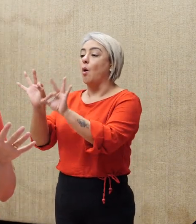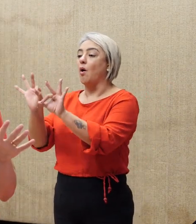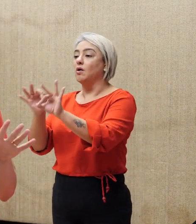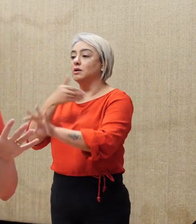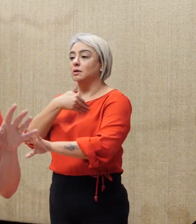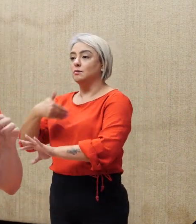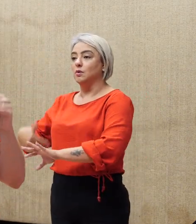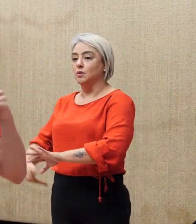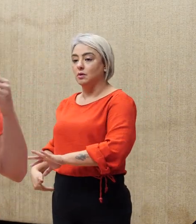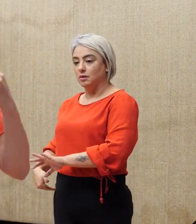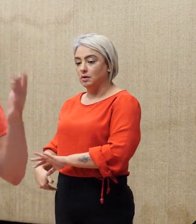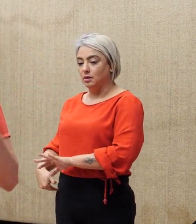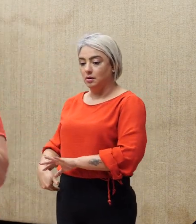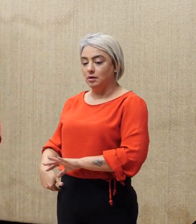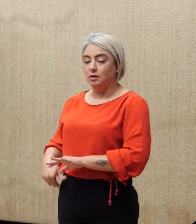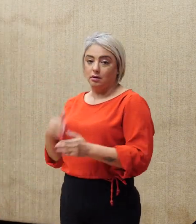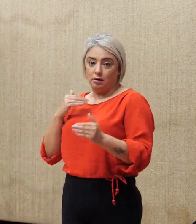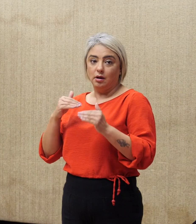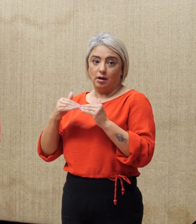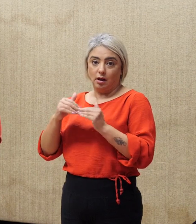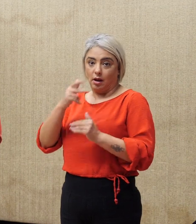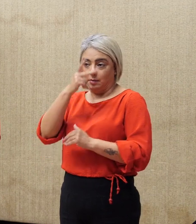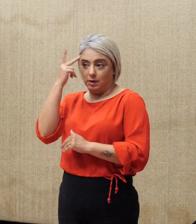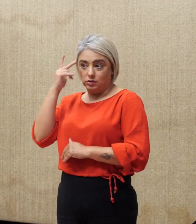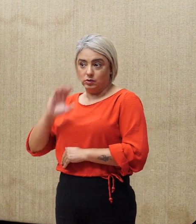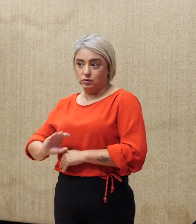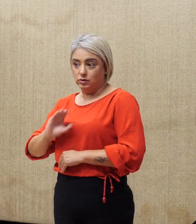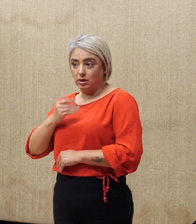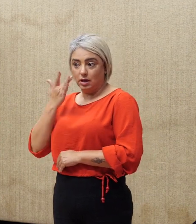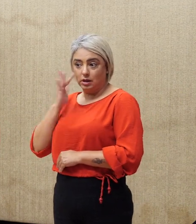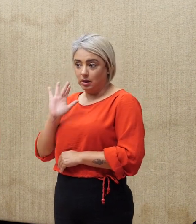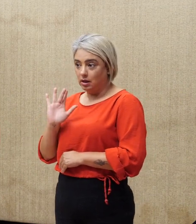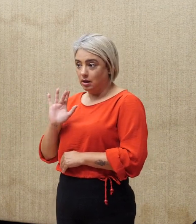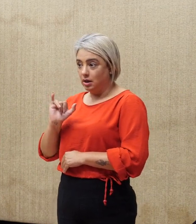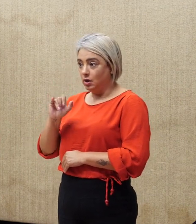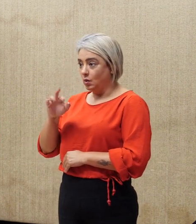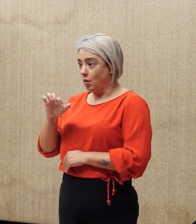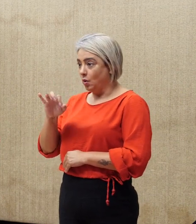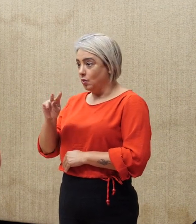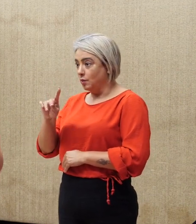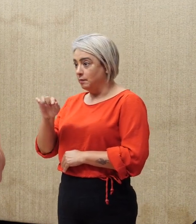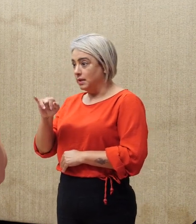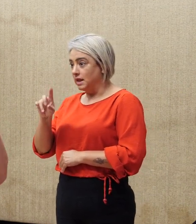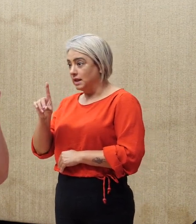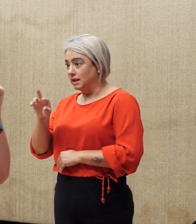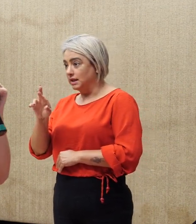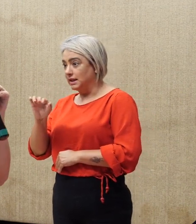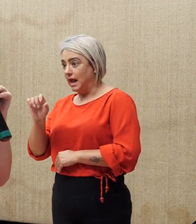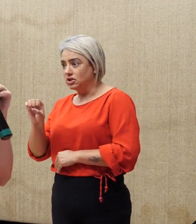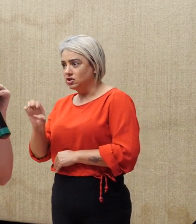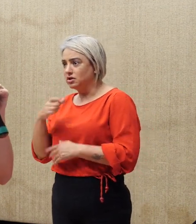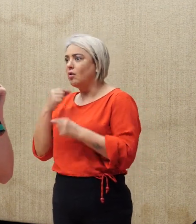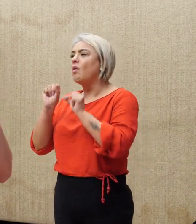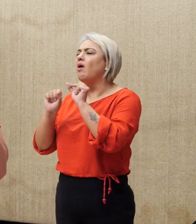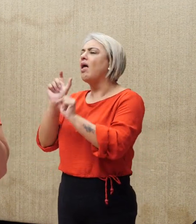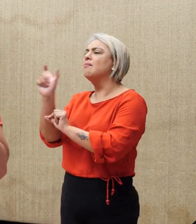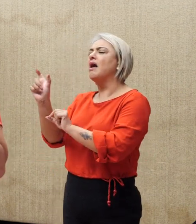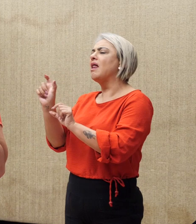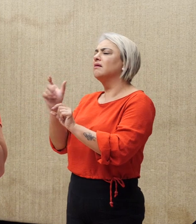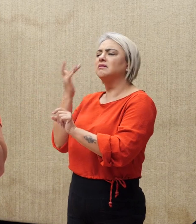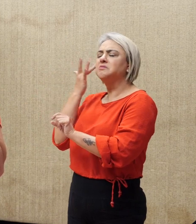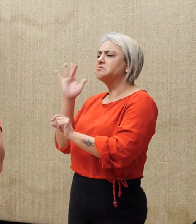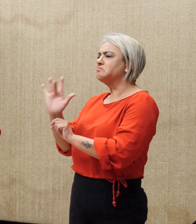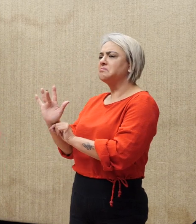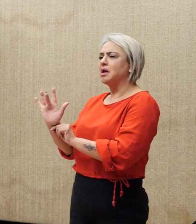pública, incolumidade das pessoas, que o cidadão não sabe o que é incolumidade. Se eu perguntar para ele o que é incolumidade, ele não sabe. Não